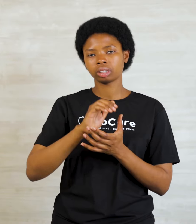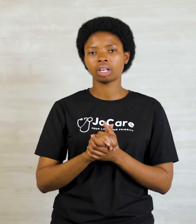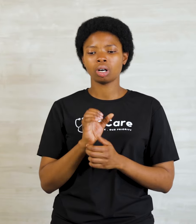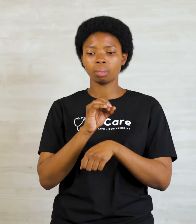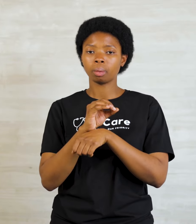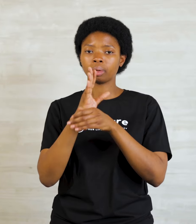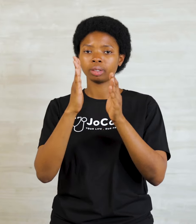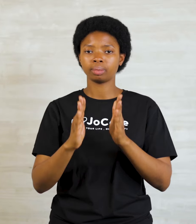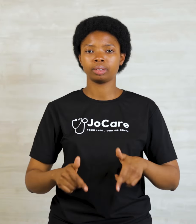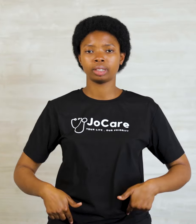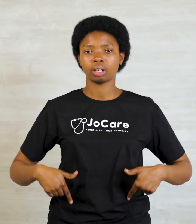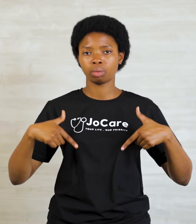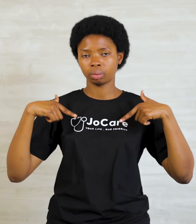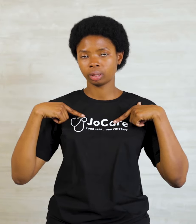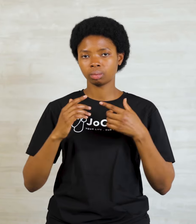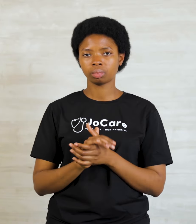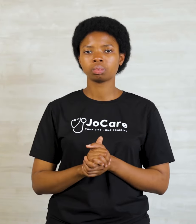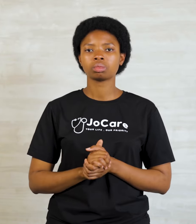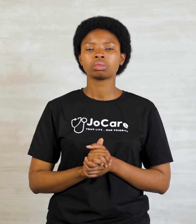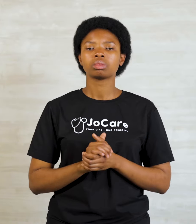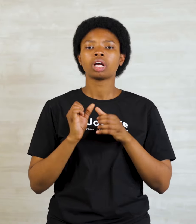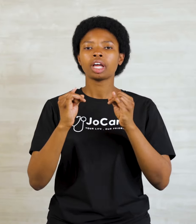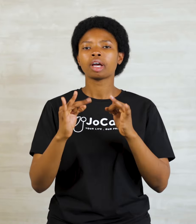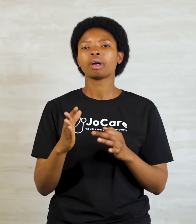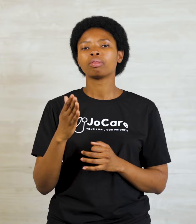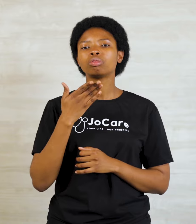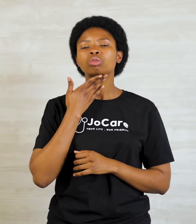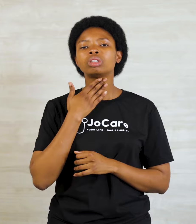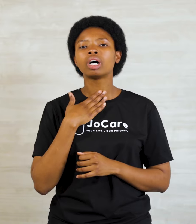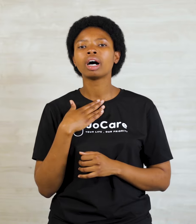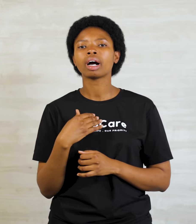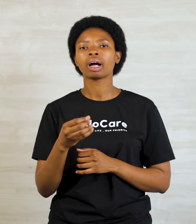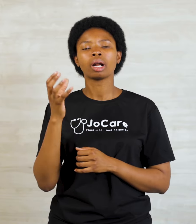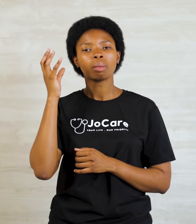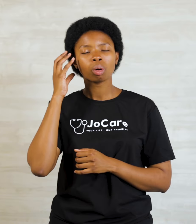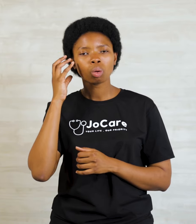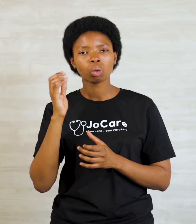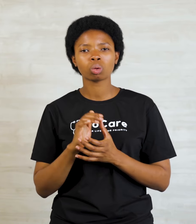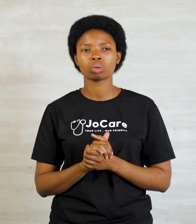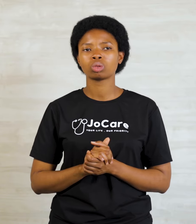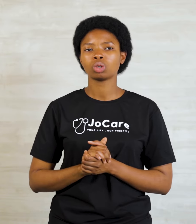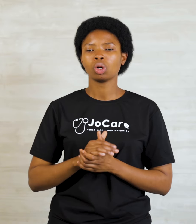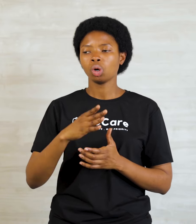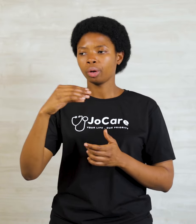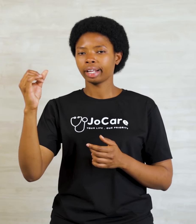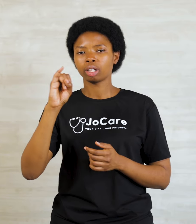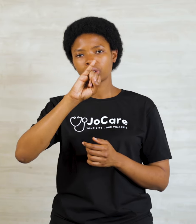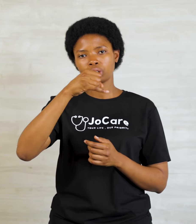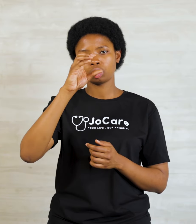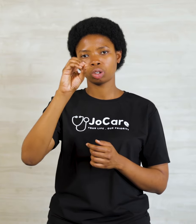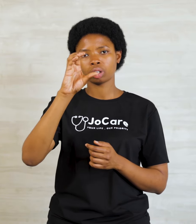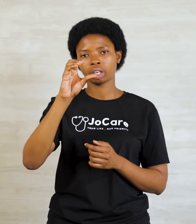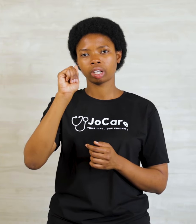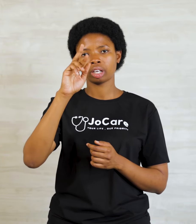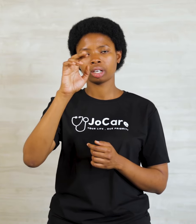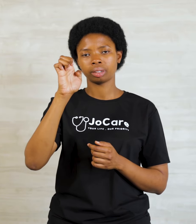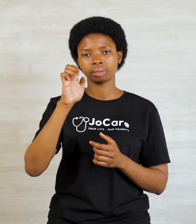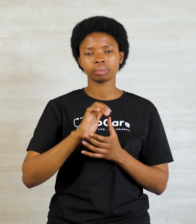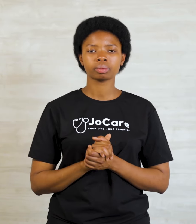kubajyanama niba ushaka n'amakuru nanone kurushaho kubimenya uragana Jokeya barakurangira aho ushobora kubona serivisi zigiye